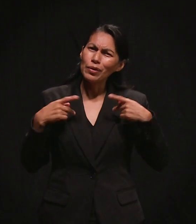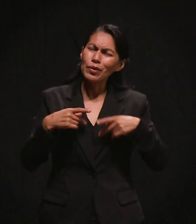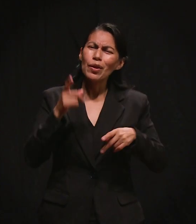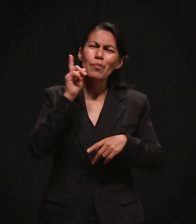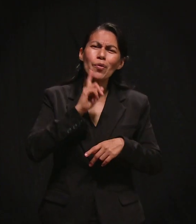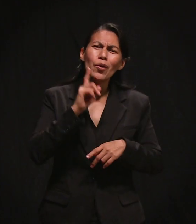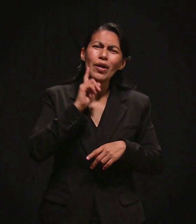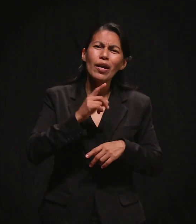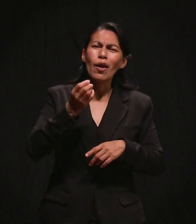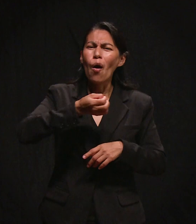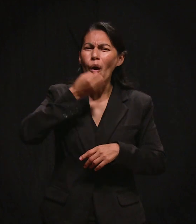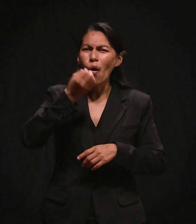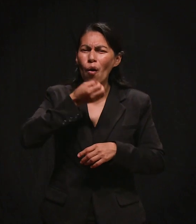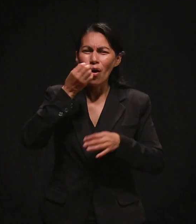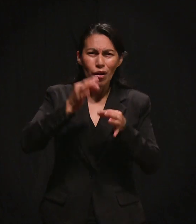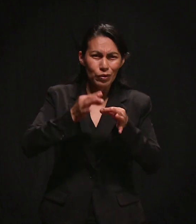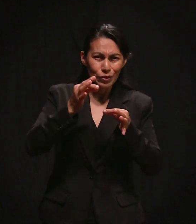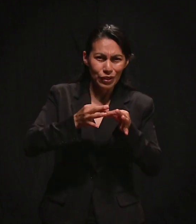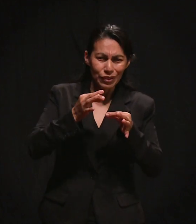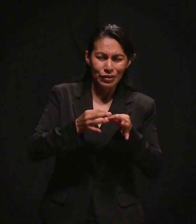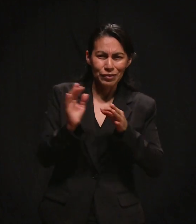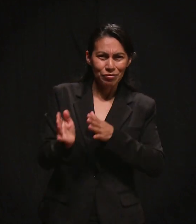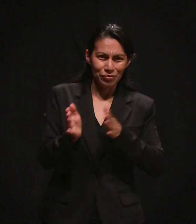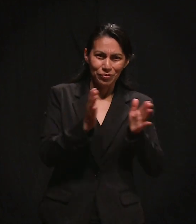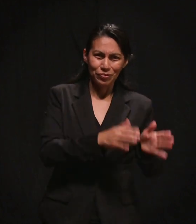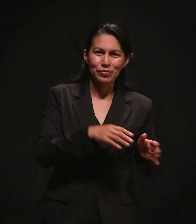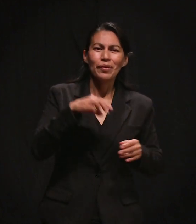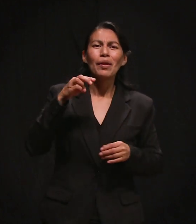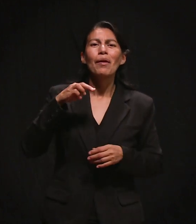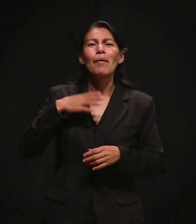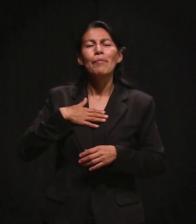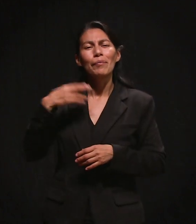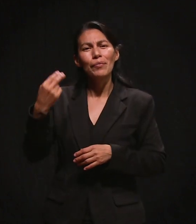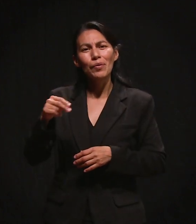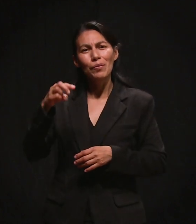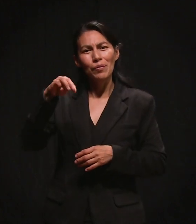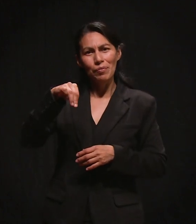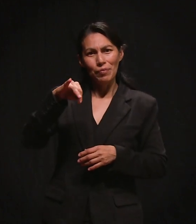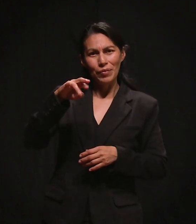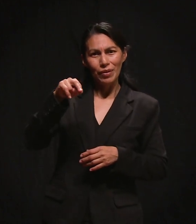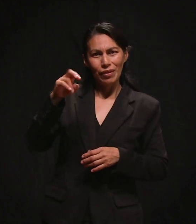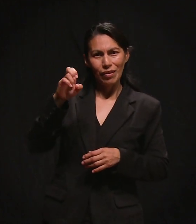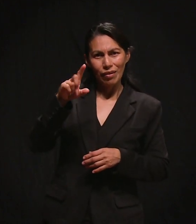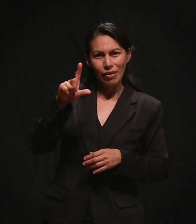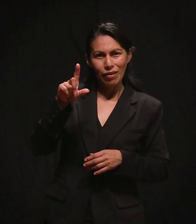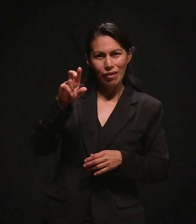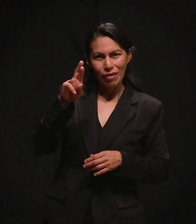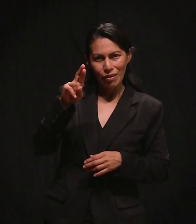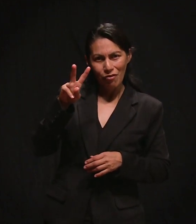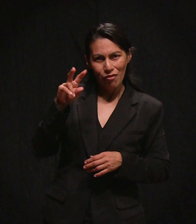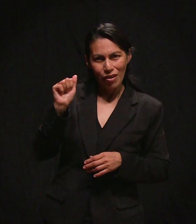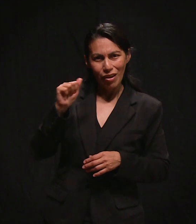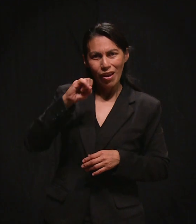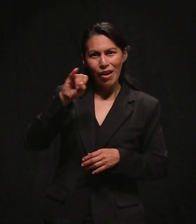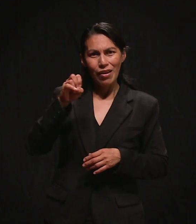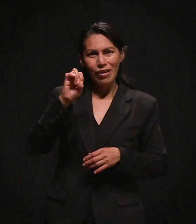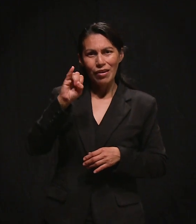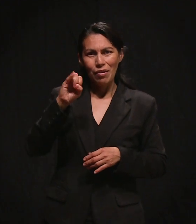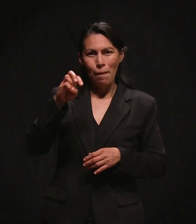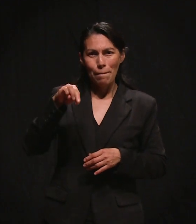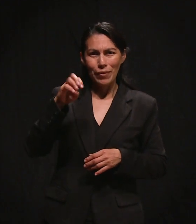Soy Minerva Jiménez. Doy gracias a Dios por todas sus bendiciones. Humildemente me pongo en sus manos para que me guíe